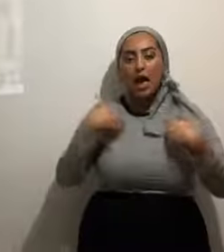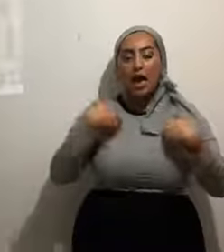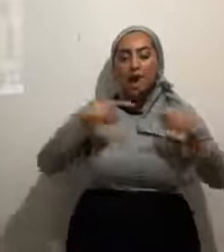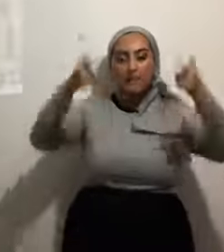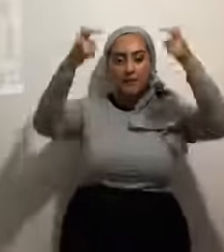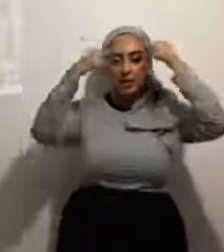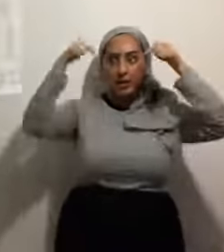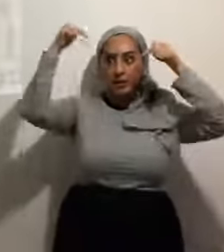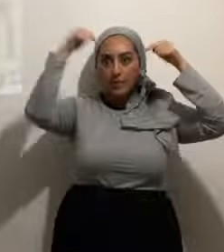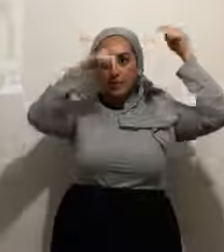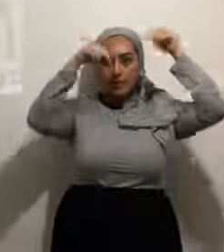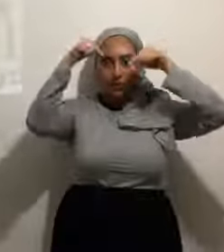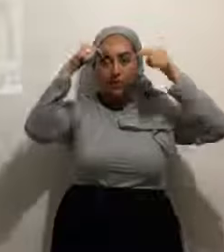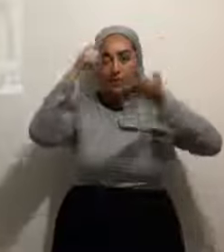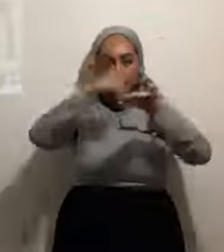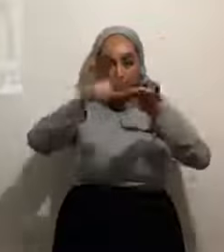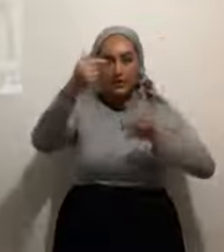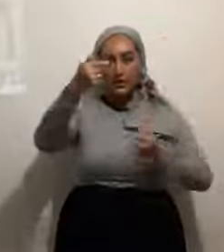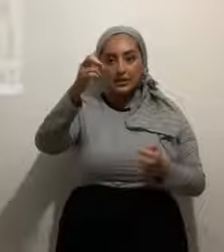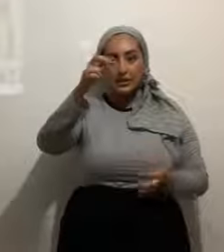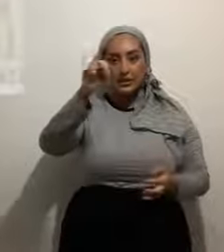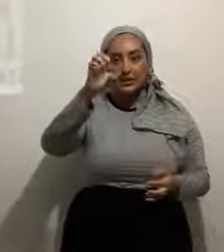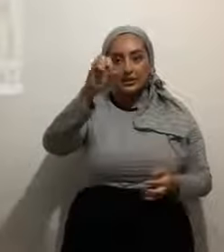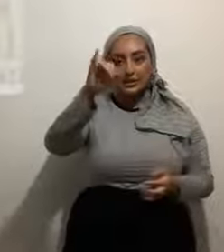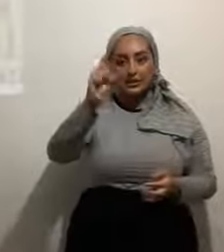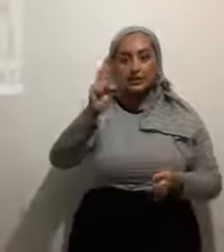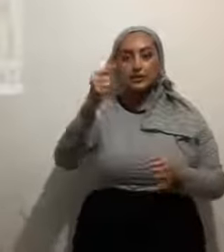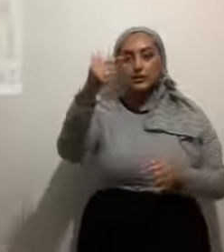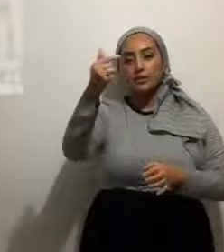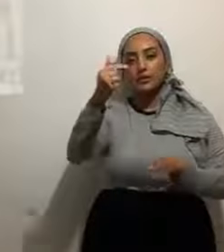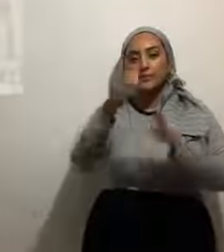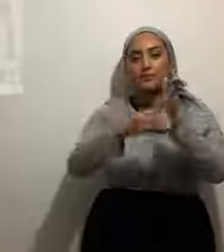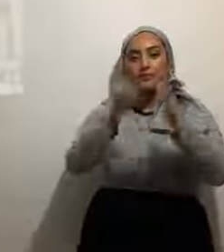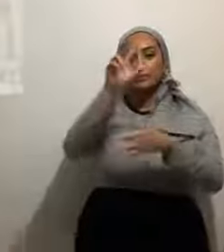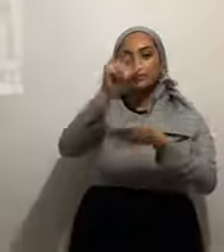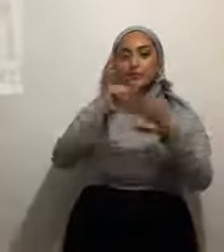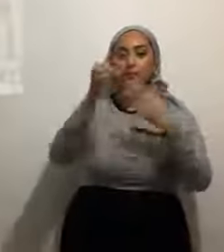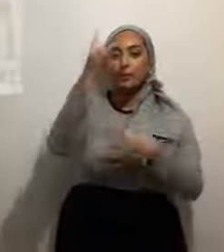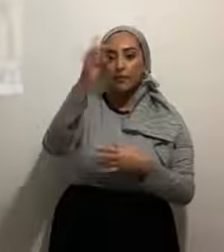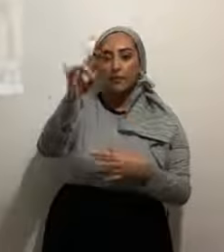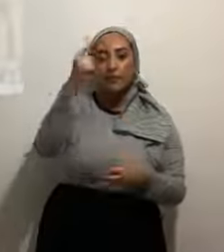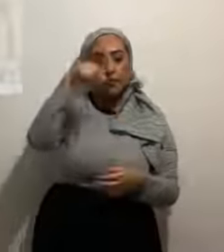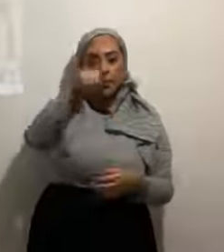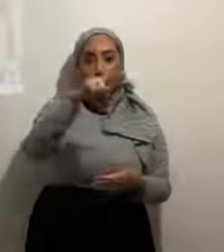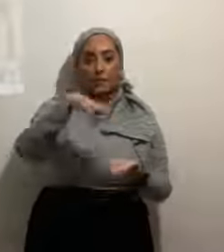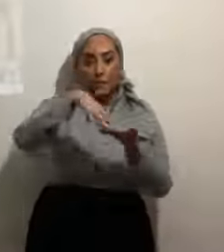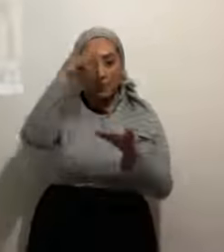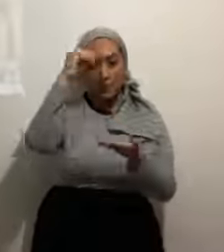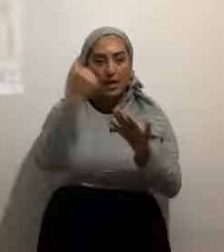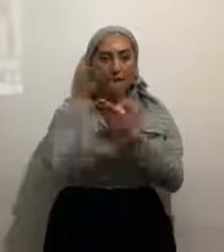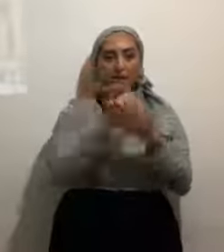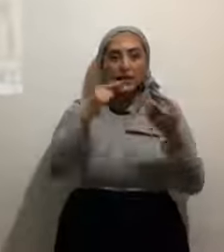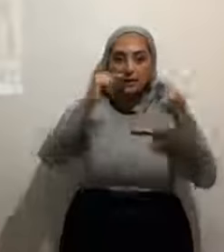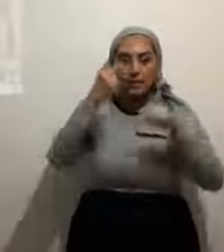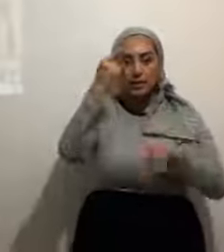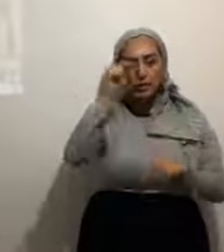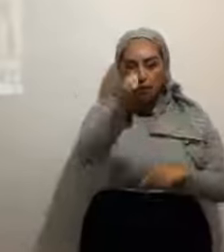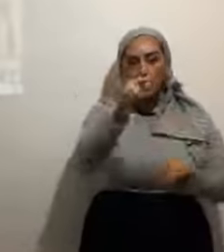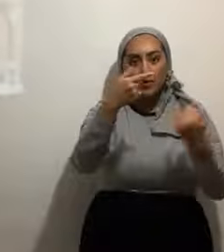espinas. Rápido, vamos a Génesis 3, 18. Para que veas todo lo que sufrió por ti y tú todavía medio perdido. De